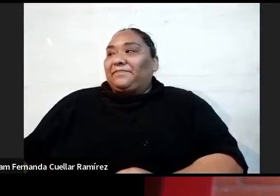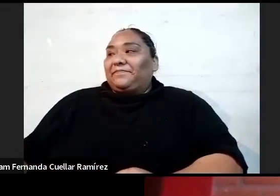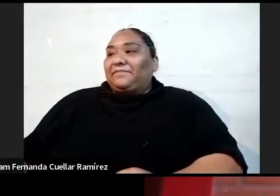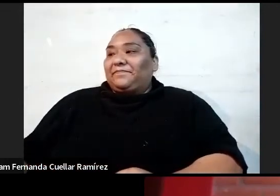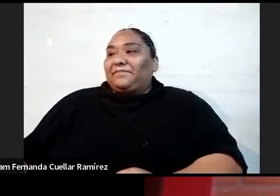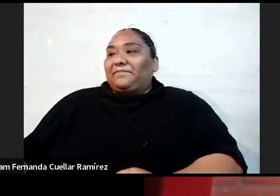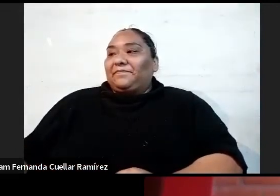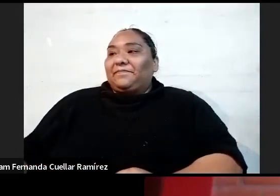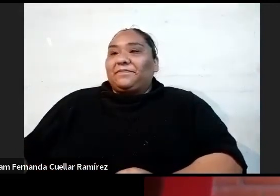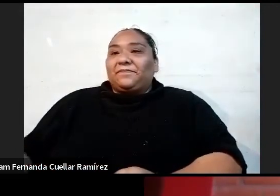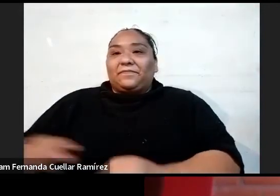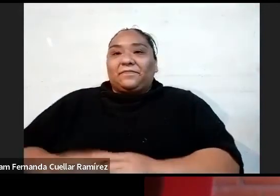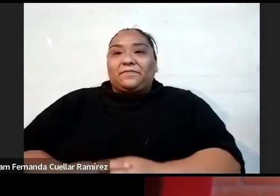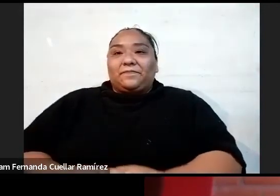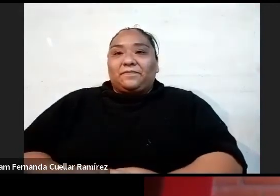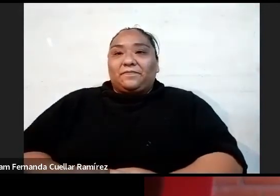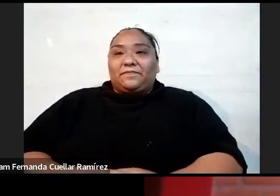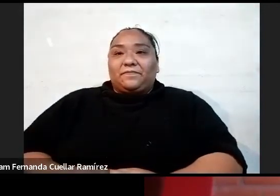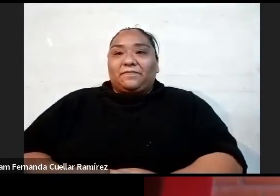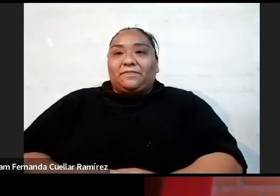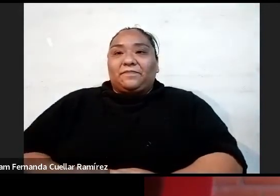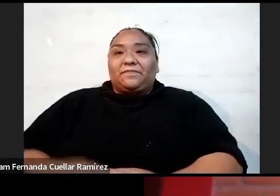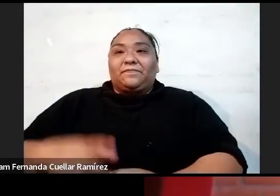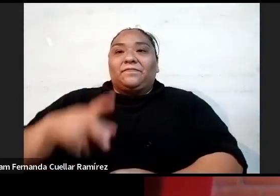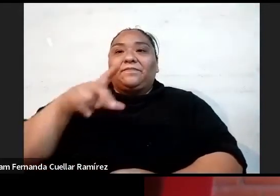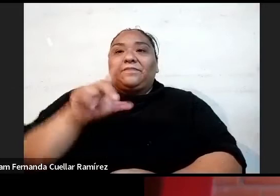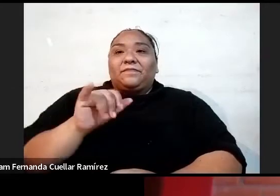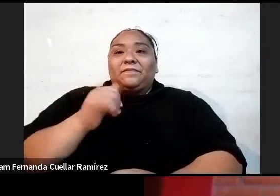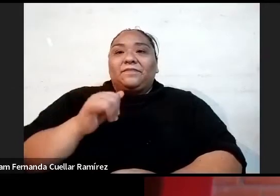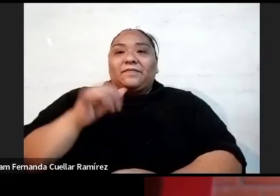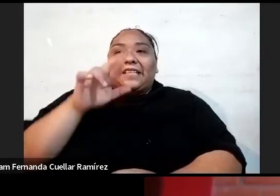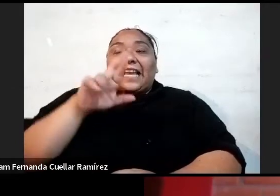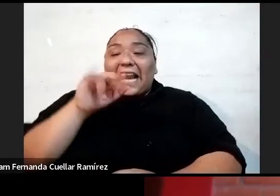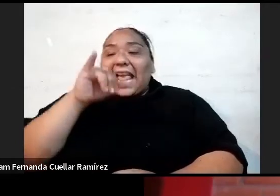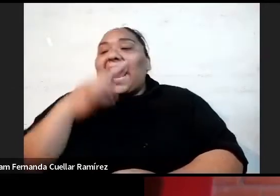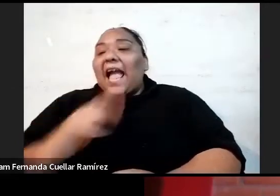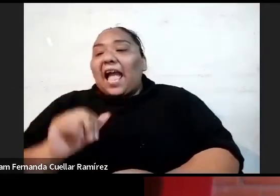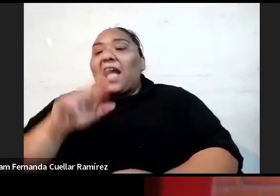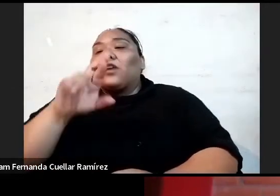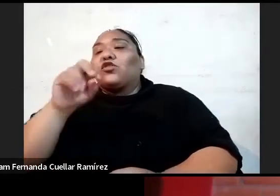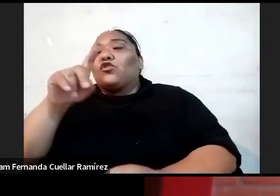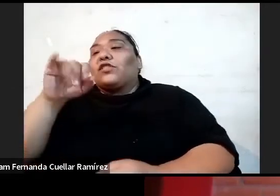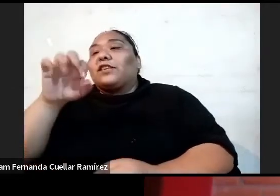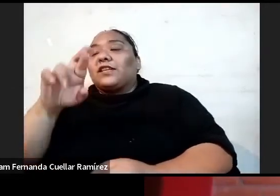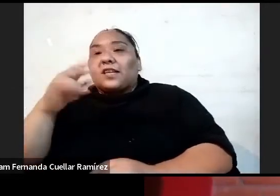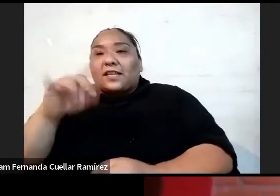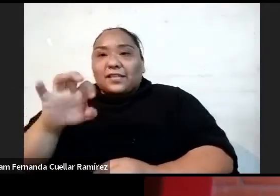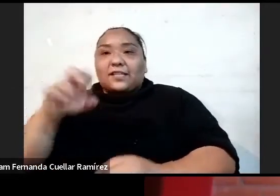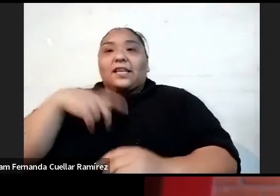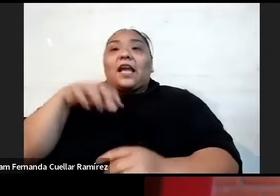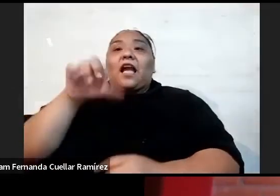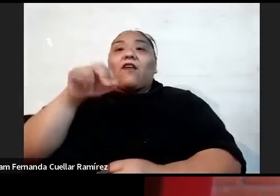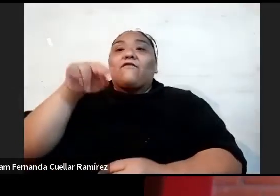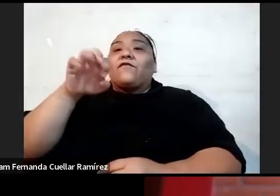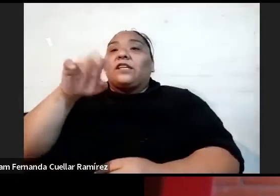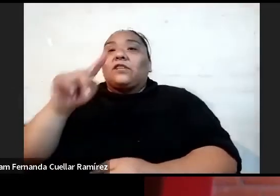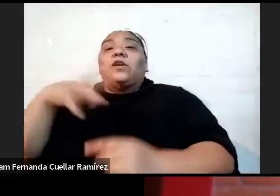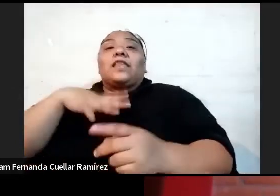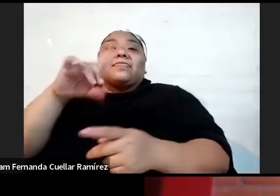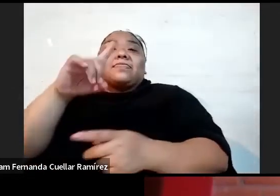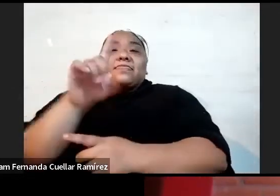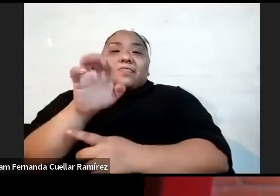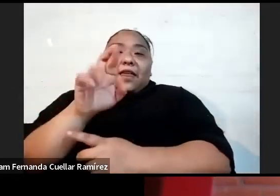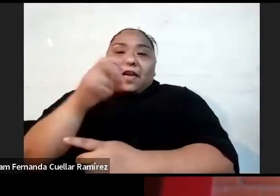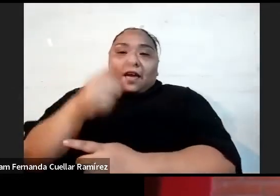Ria Rodríguez, ahorita me dice si lo pronuncié bien o no. Anne Feta Minash, drag queen y